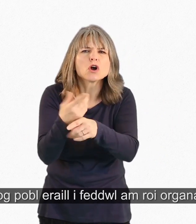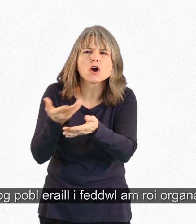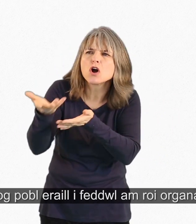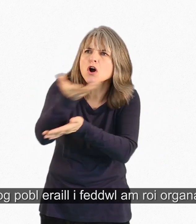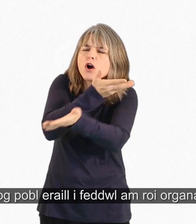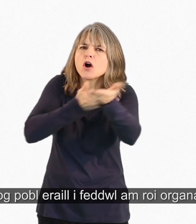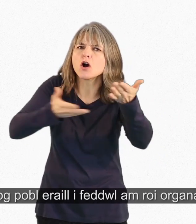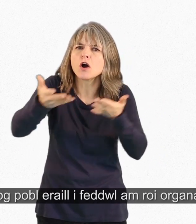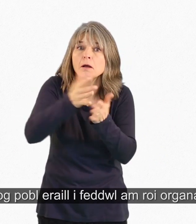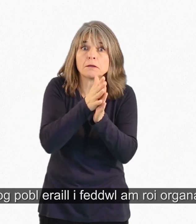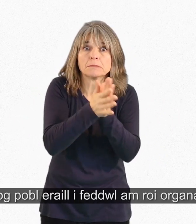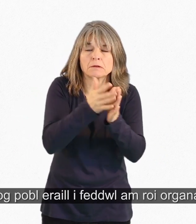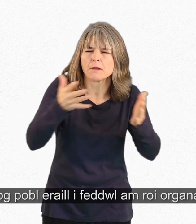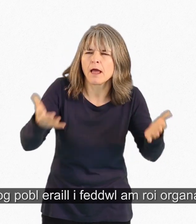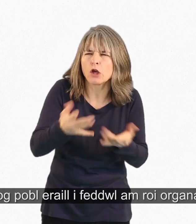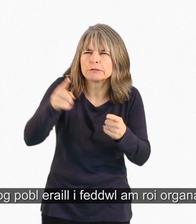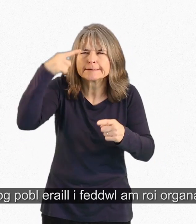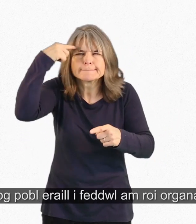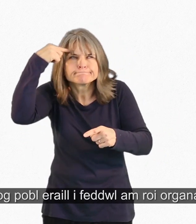ac annog pobl eraill i feddwl am roi organau.